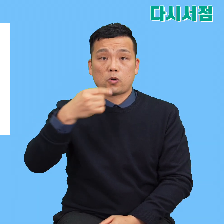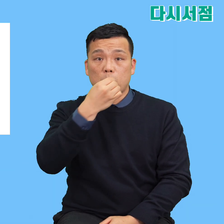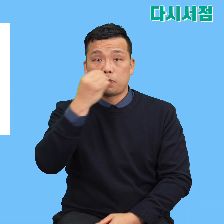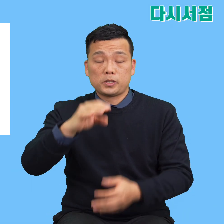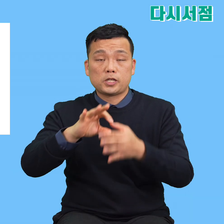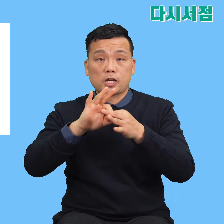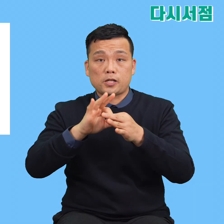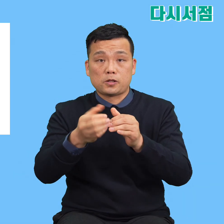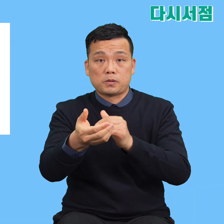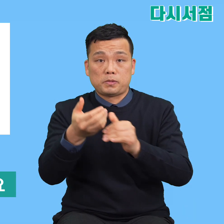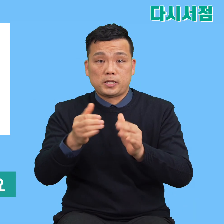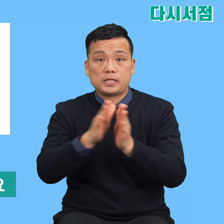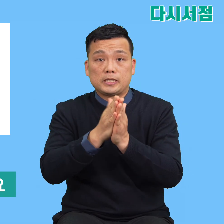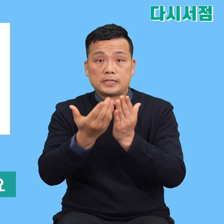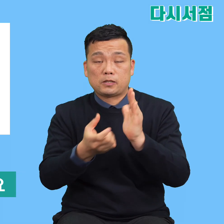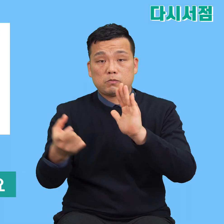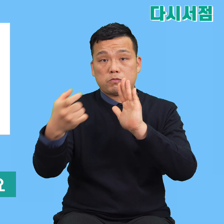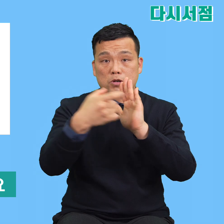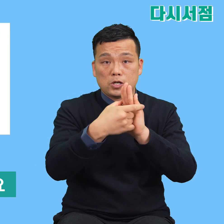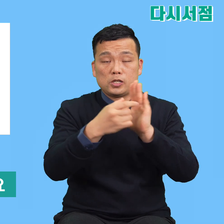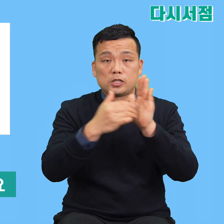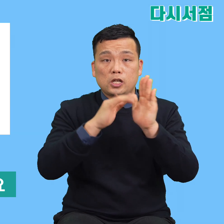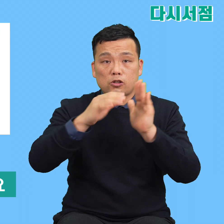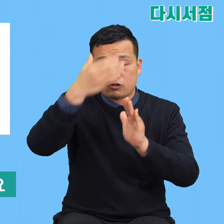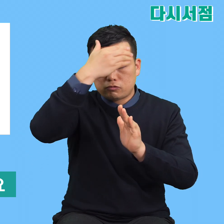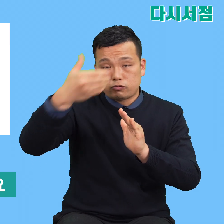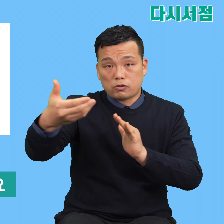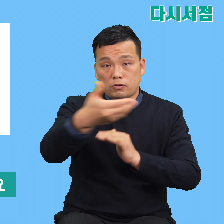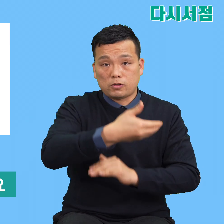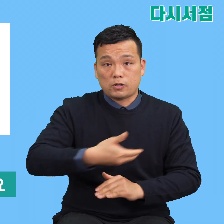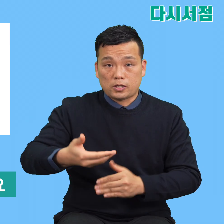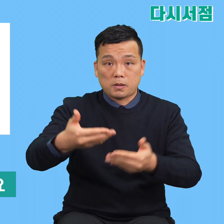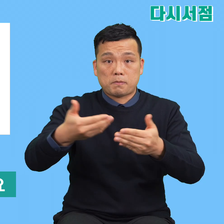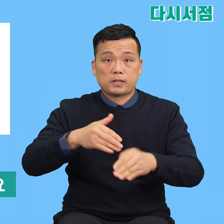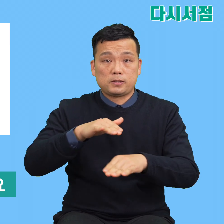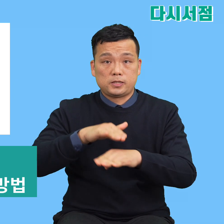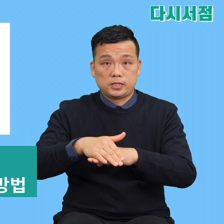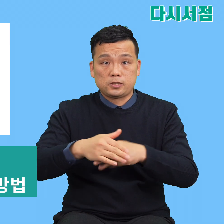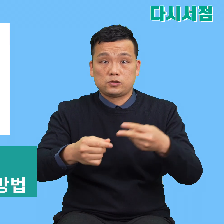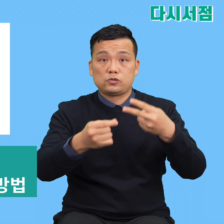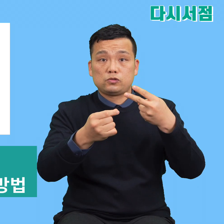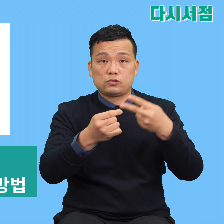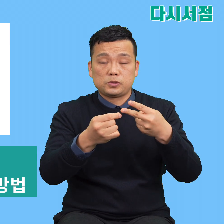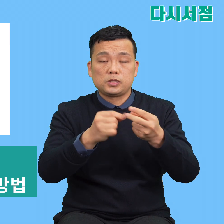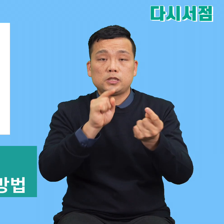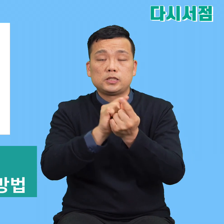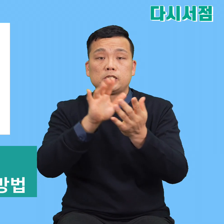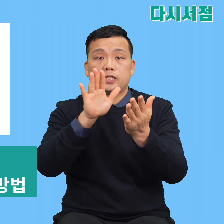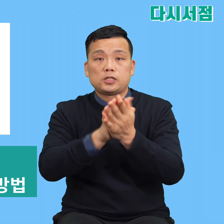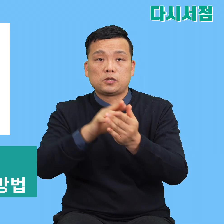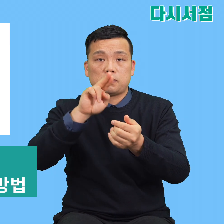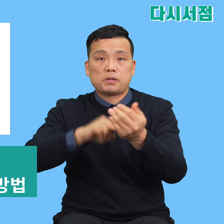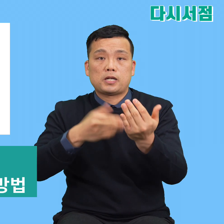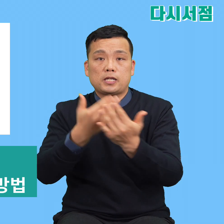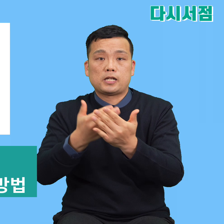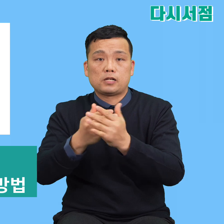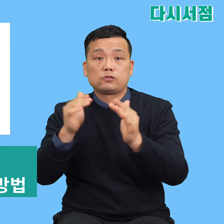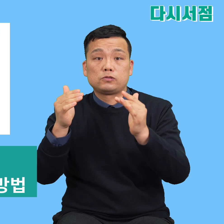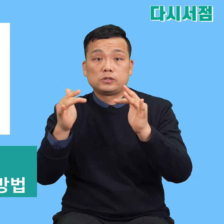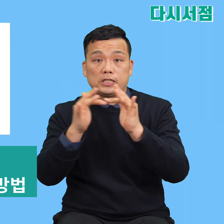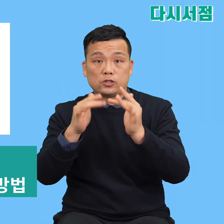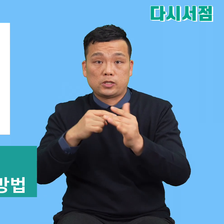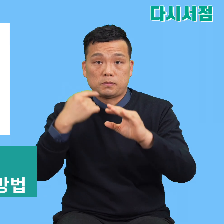미리 도서를 공개하고 후원을 받는 방법이 있고요. 서점에 직접 입고 문의 메일을 보내는